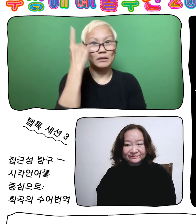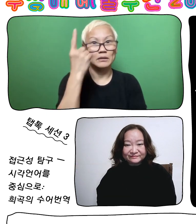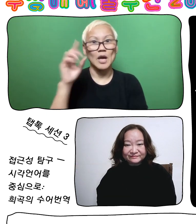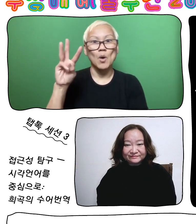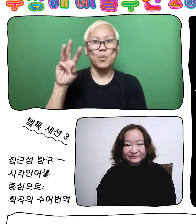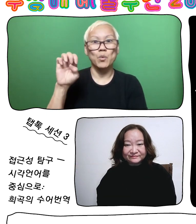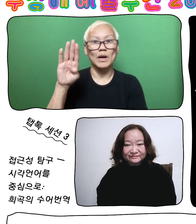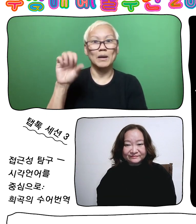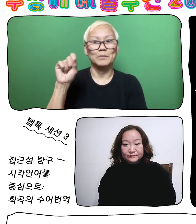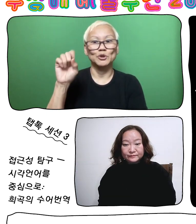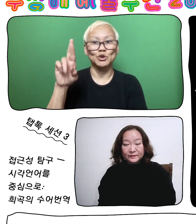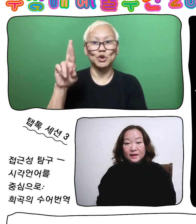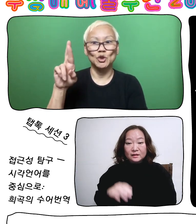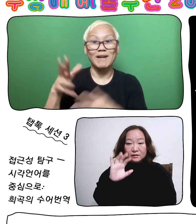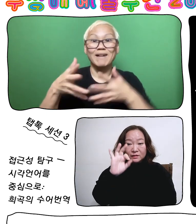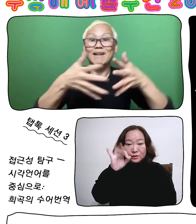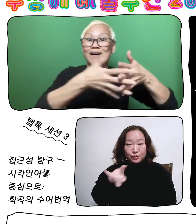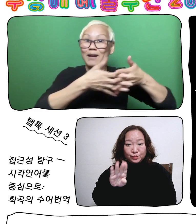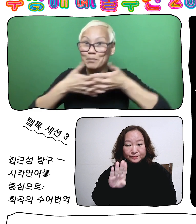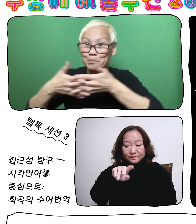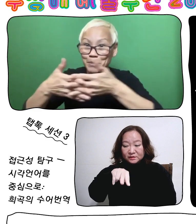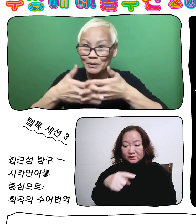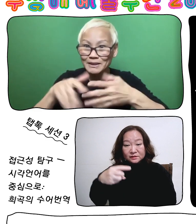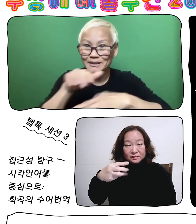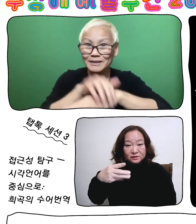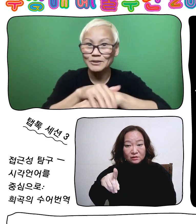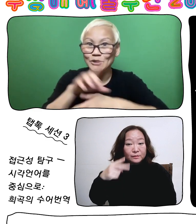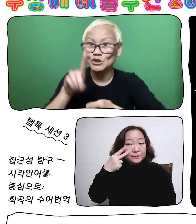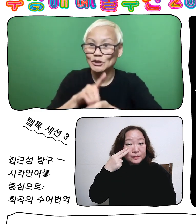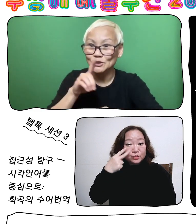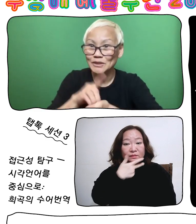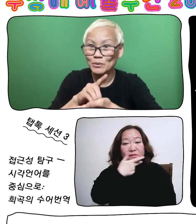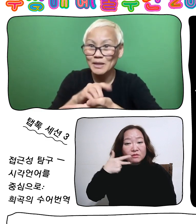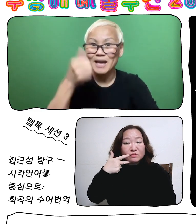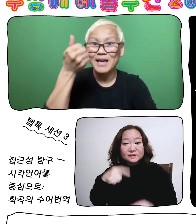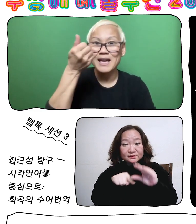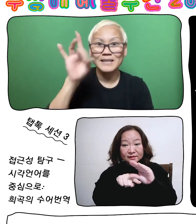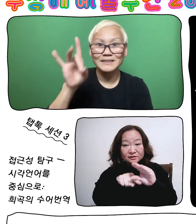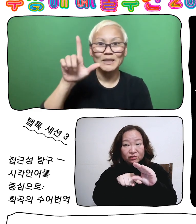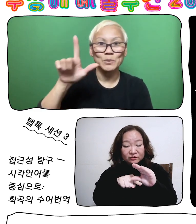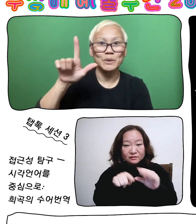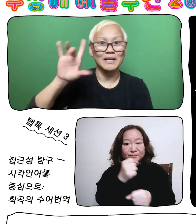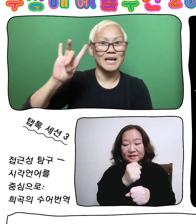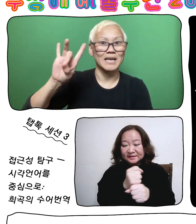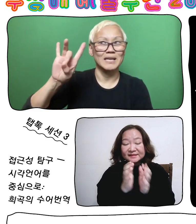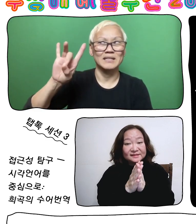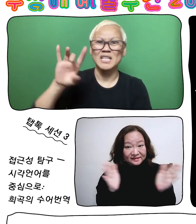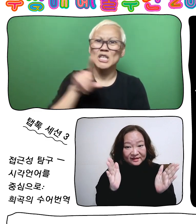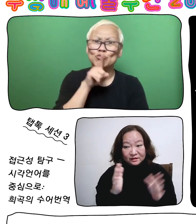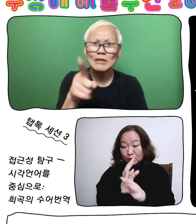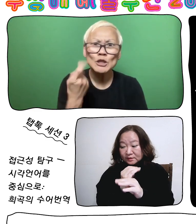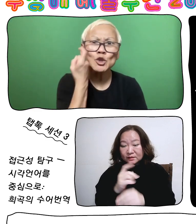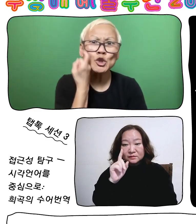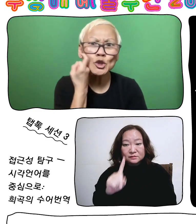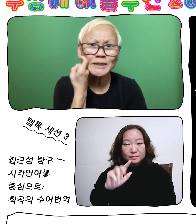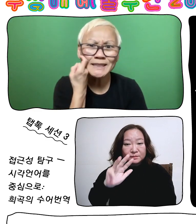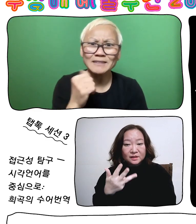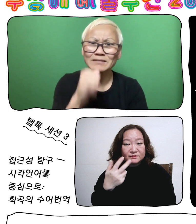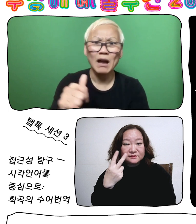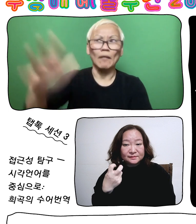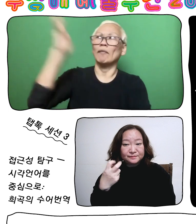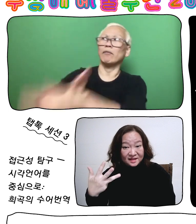웹스터 영어 사전이 처음 만들어진 시기가 1828년이므로 그리 오래전은 아니라는 것을 알 수 있죠.